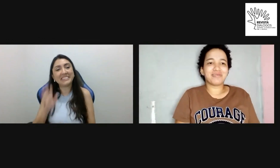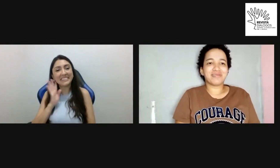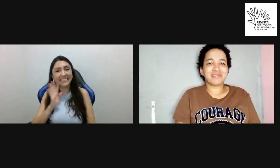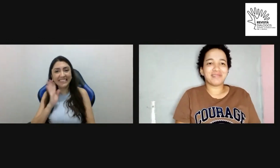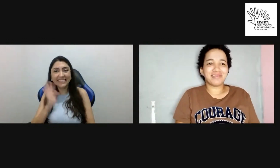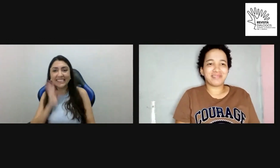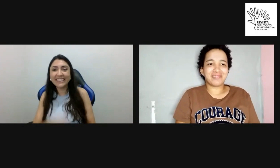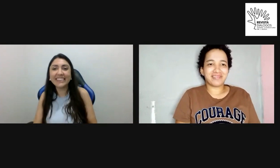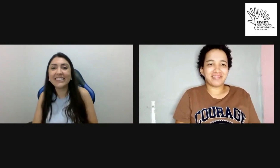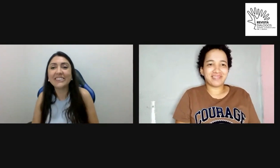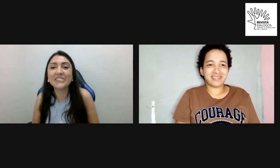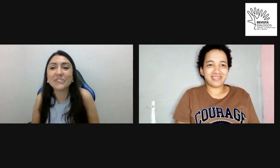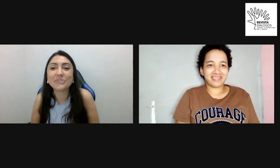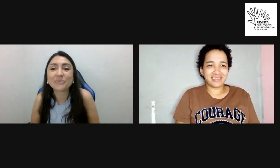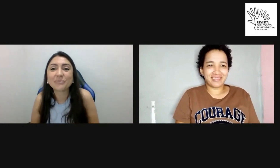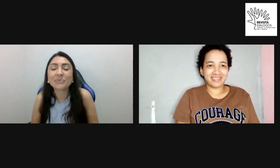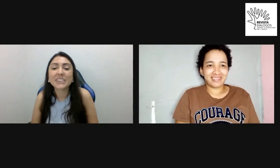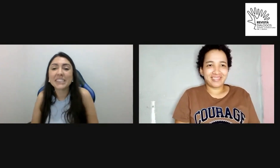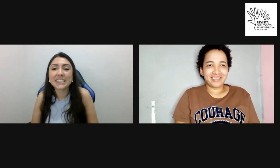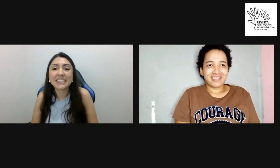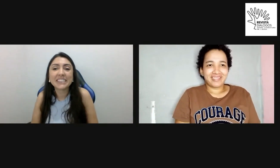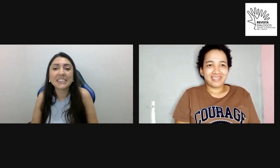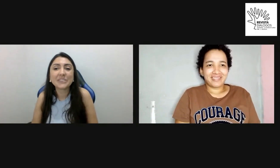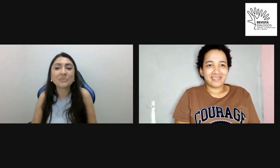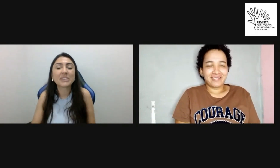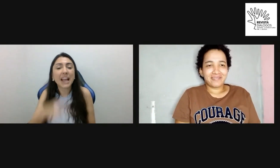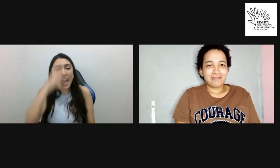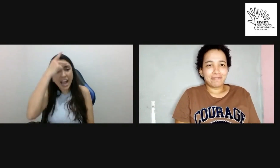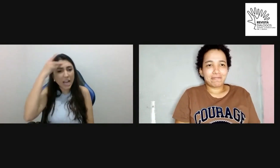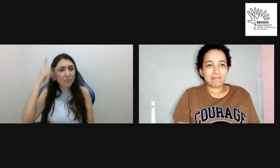muitas outras. Que legal!